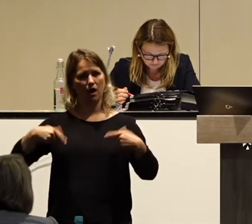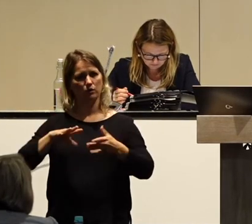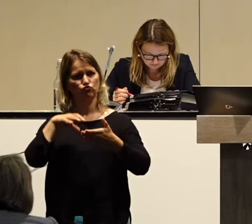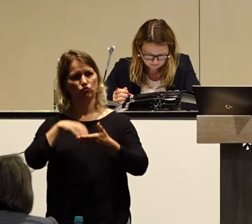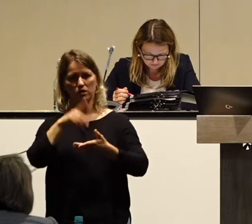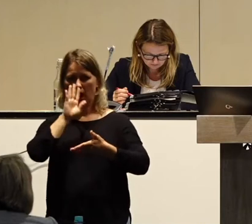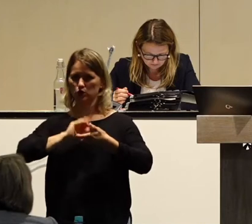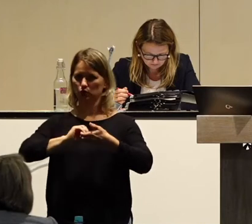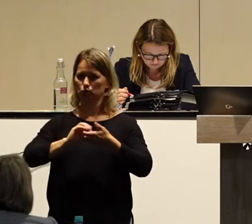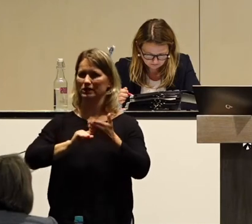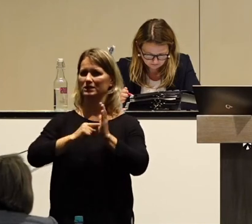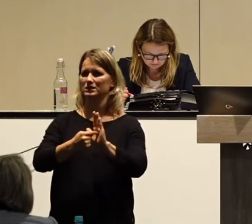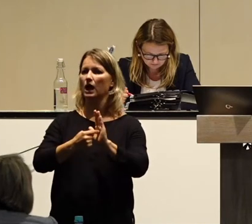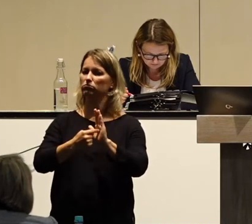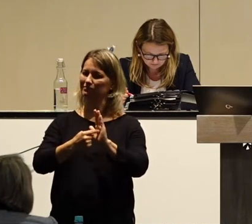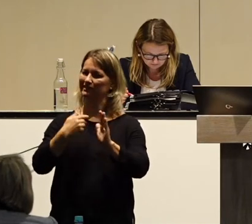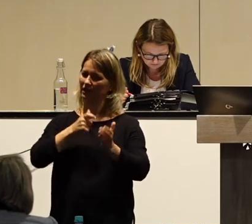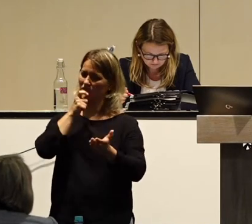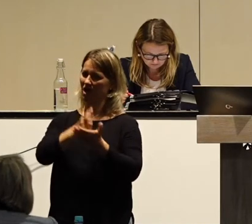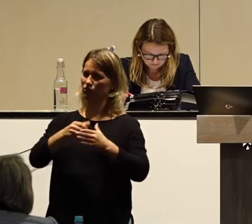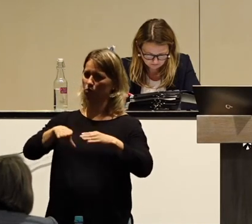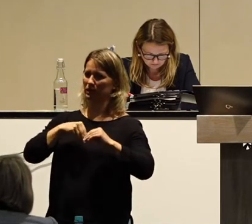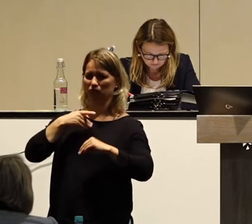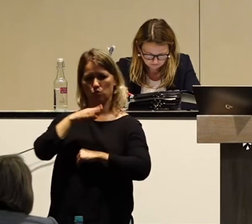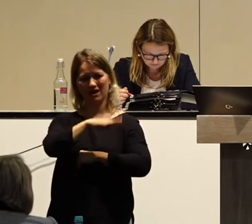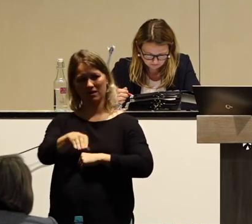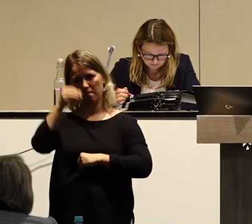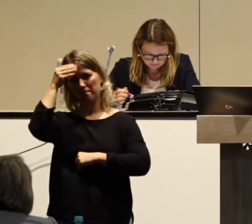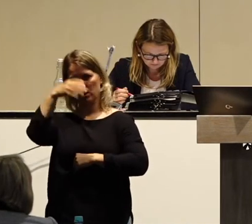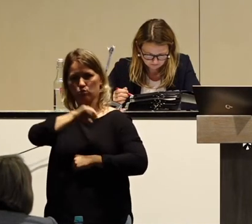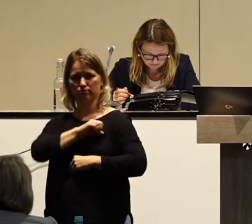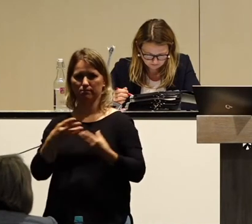uns verantwortlich für den Bildungserfolg der Kinder in unserer Stadt sehen. Herzlichen Dank.